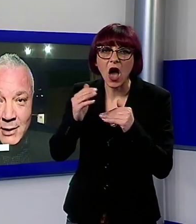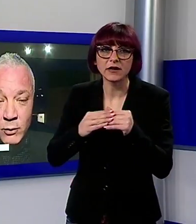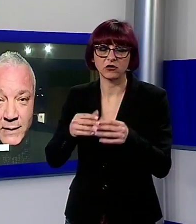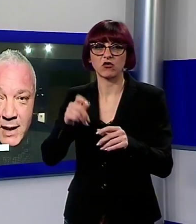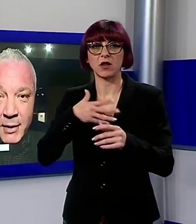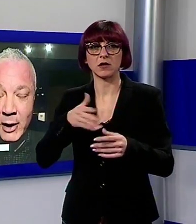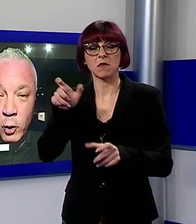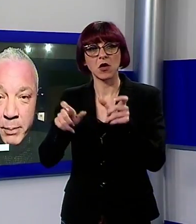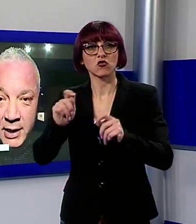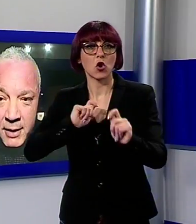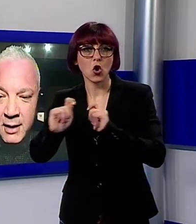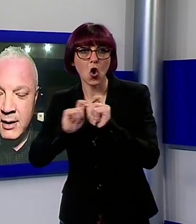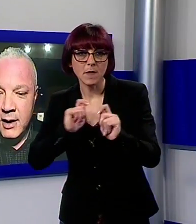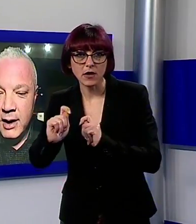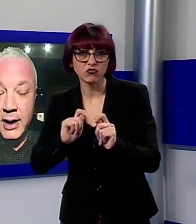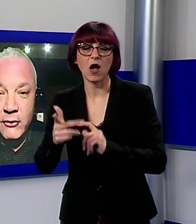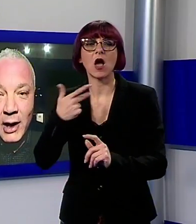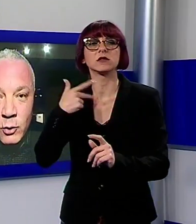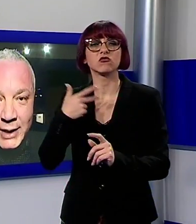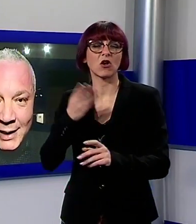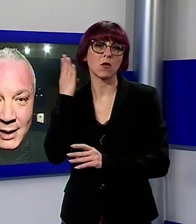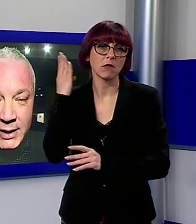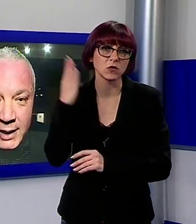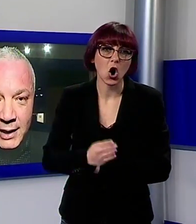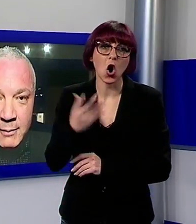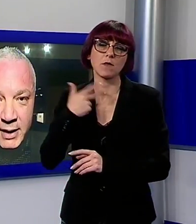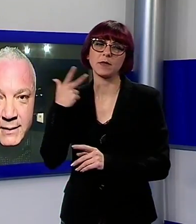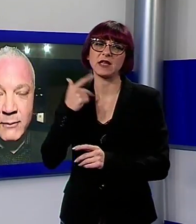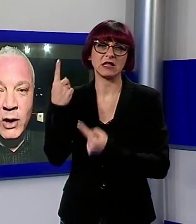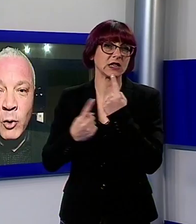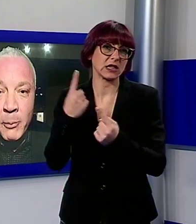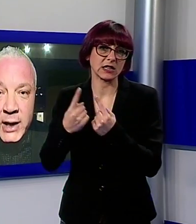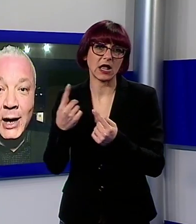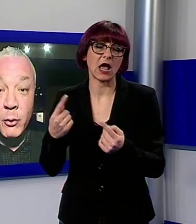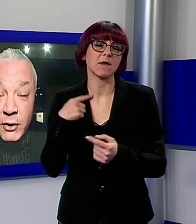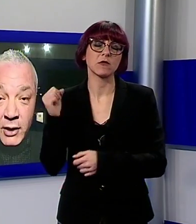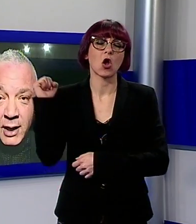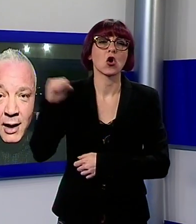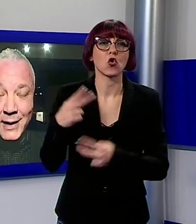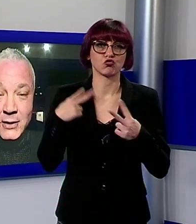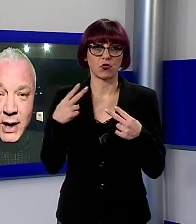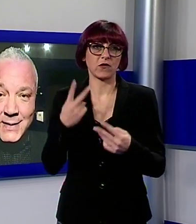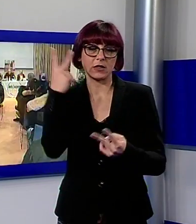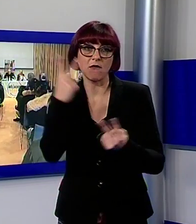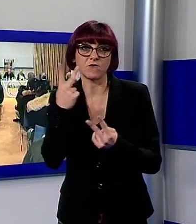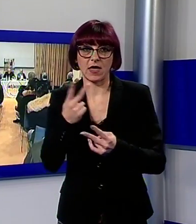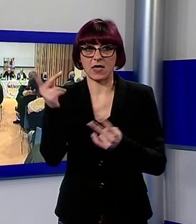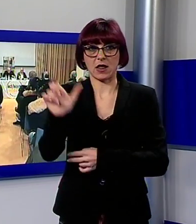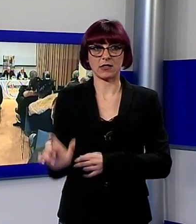un sistema che le opprime e che ci allontana dalla vita reale del Paese. Vogliamo una politica più vicina alle esigenze della gente, quella comune,